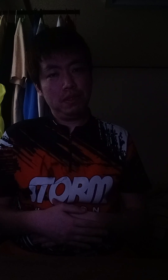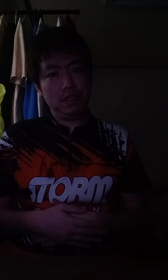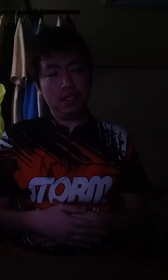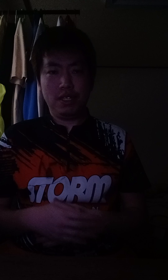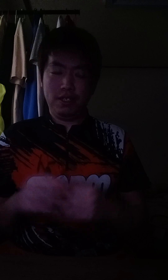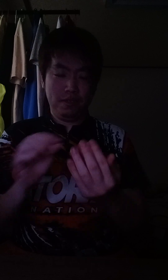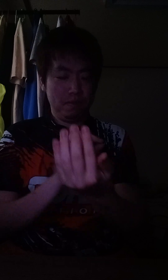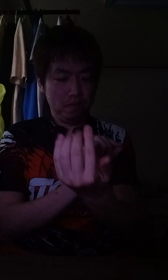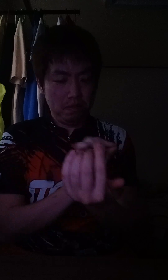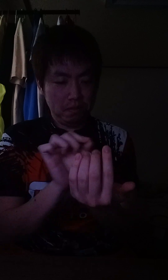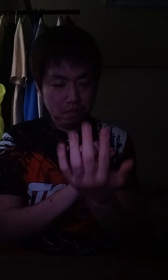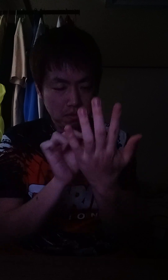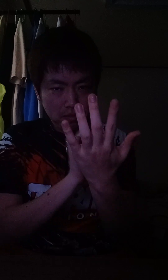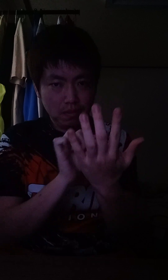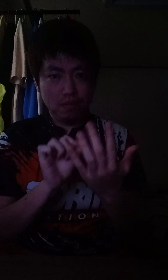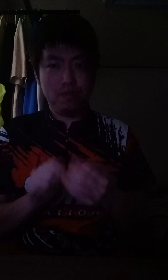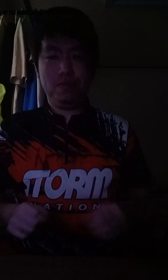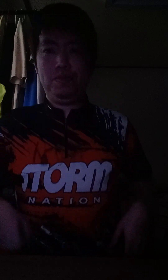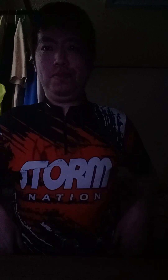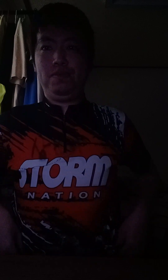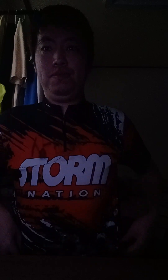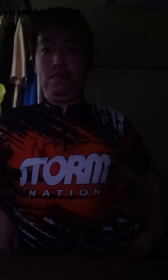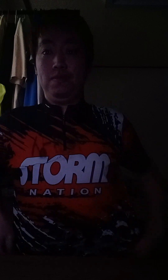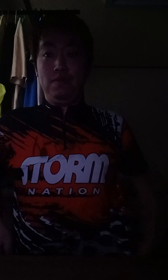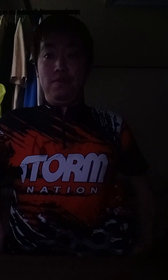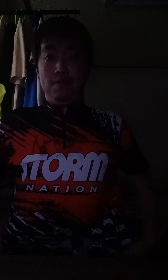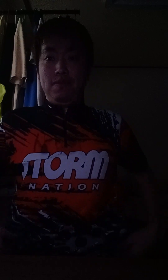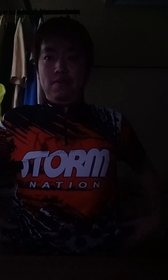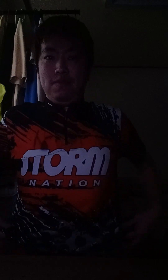엄마가 포즈를 써주라고.